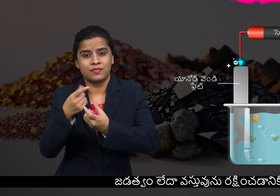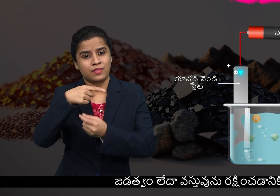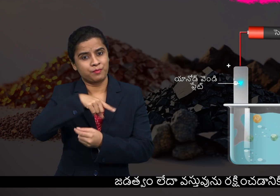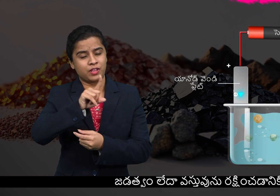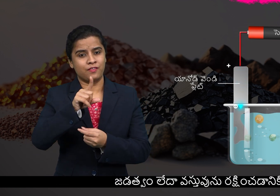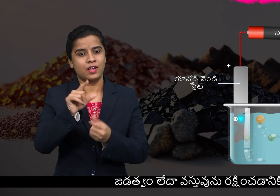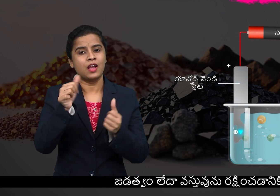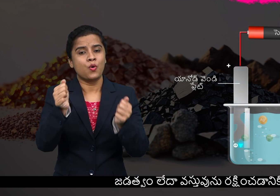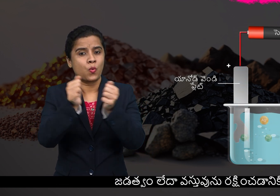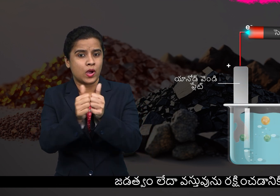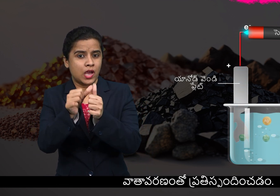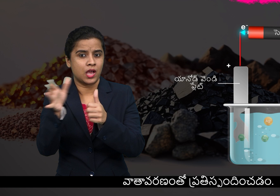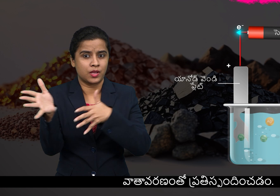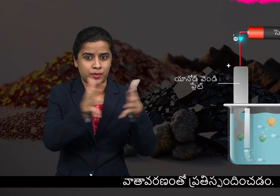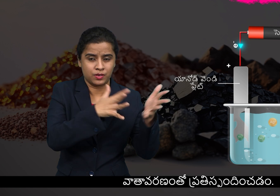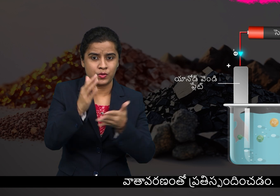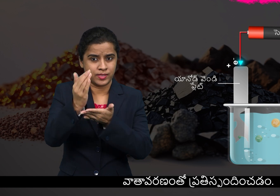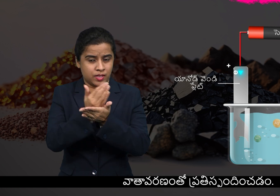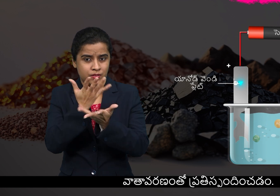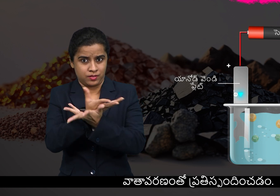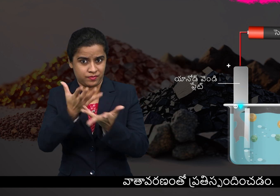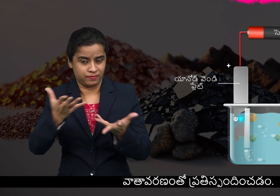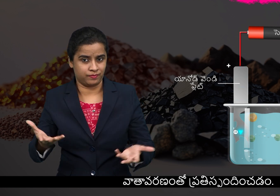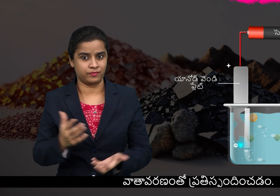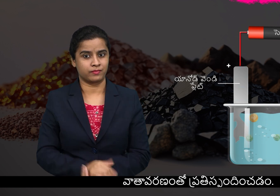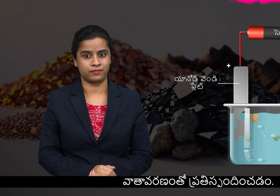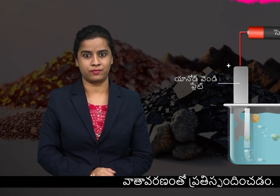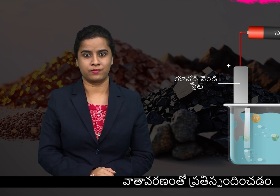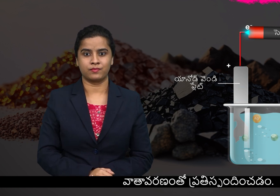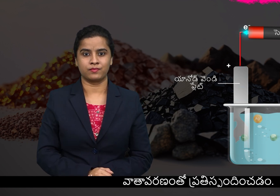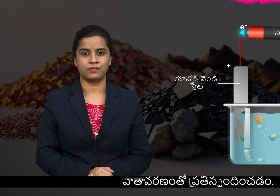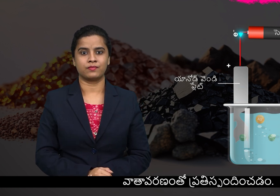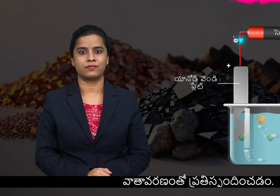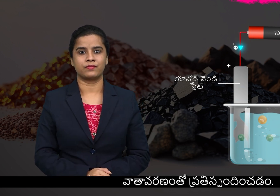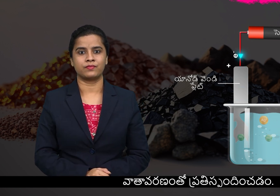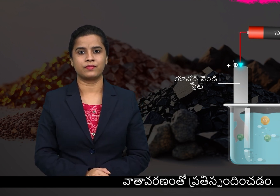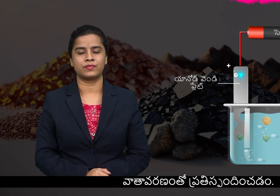రక్షించడానికి వాతావరణంలో ప్రతిస్పందించడం.